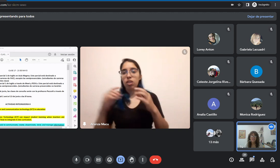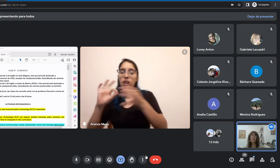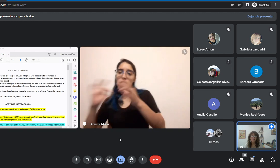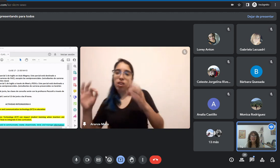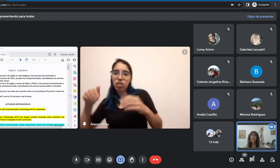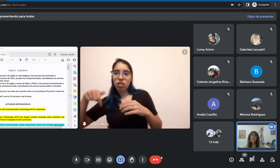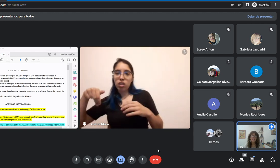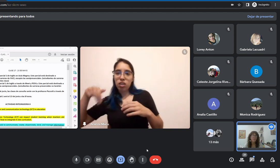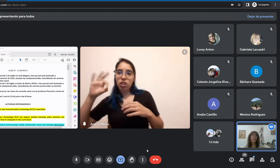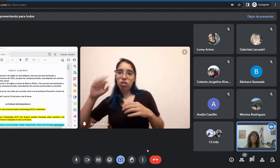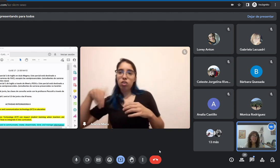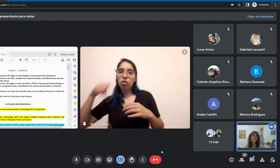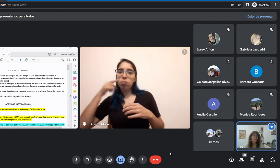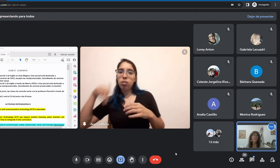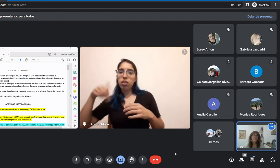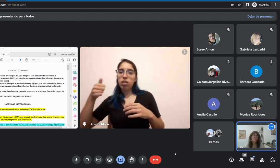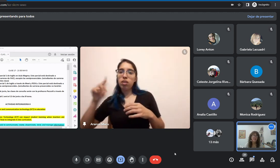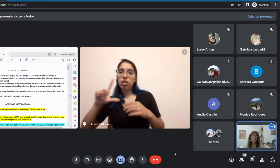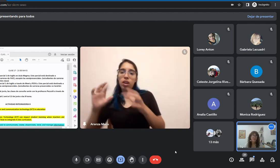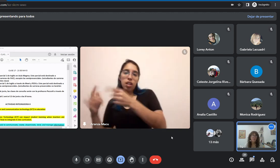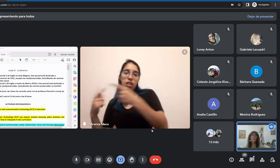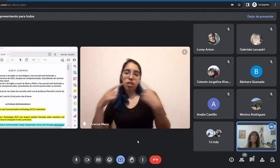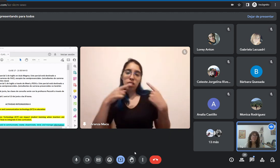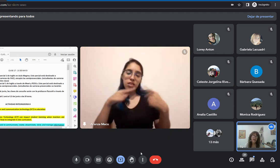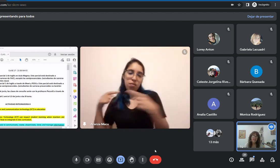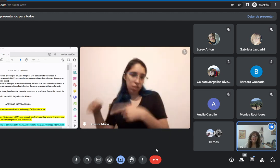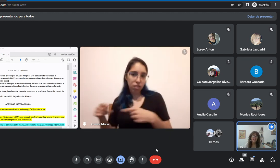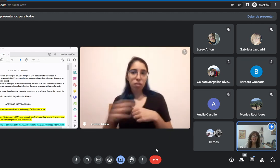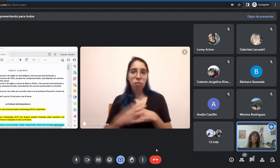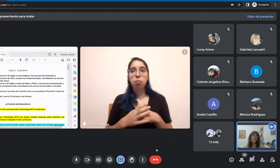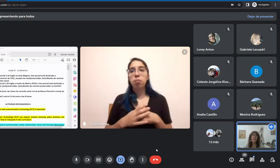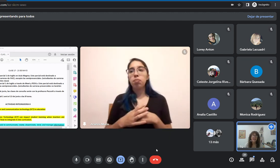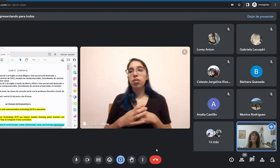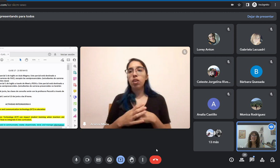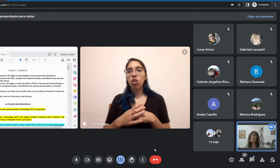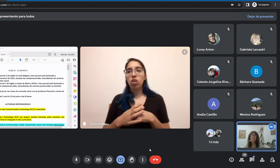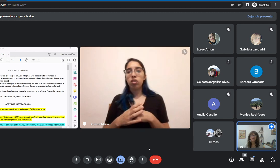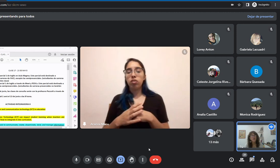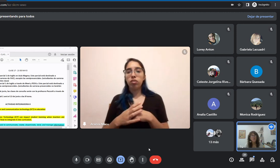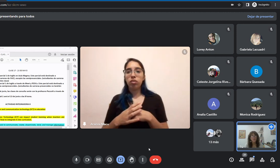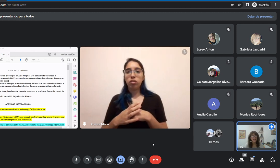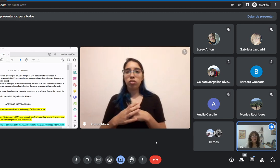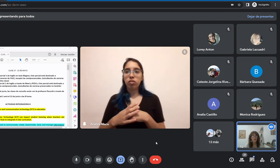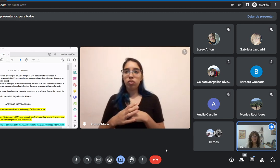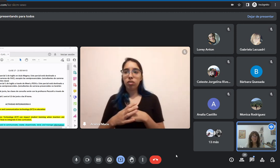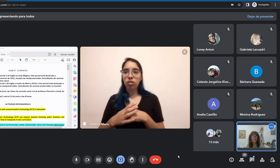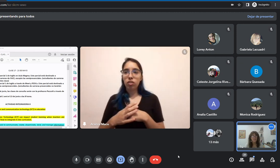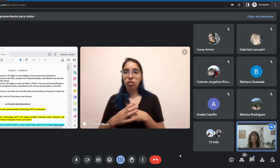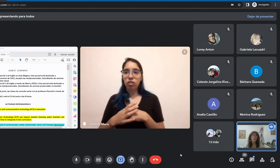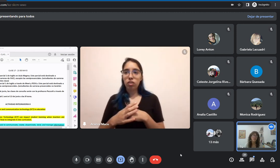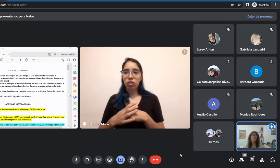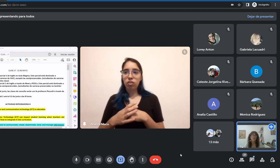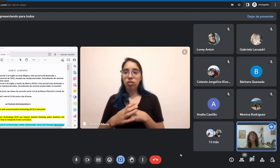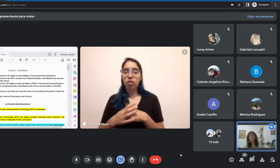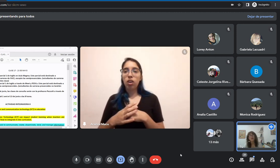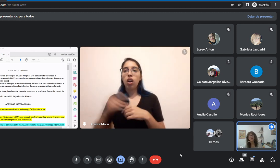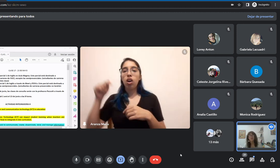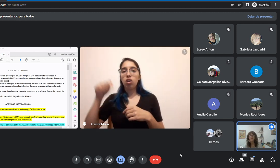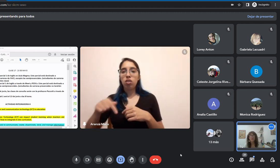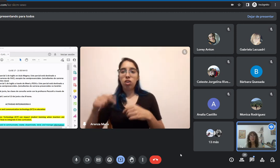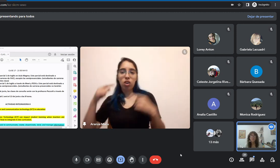más grande, la base, lo principal de esta materia es tener bien consolidado esto. Así que recuerden todos los casos